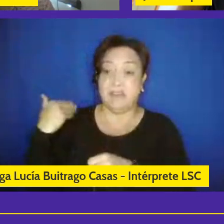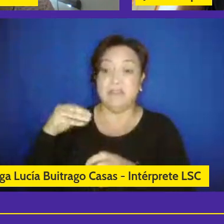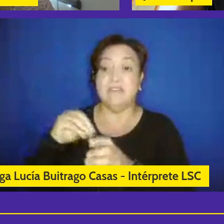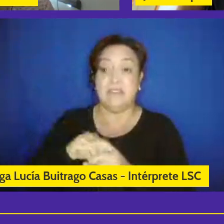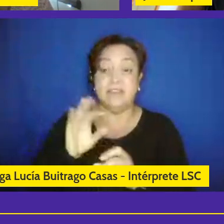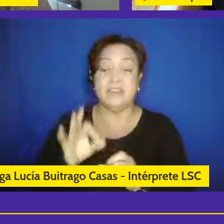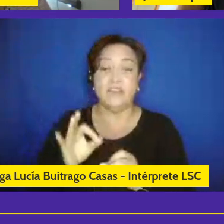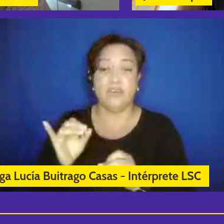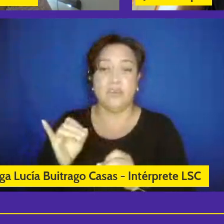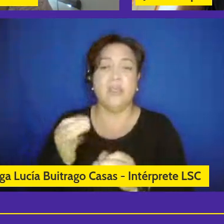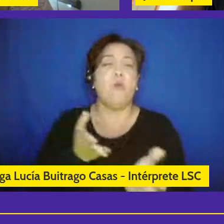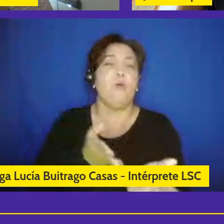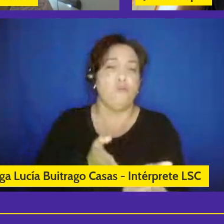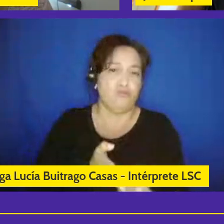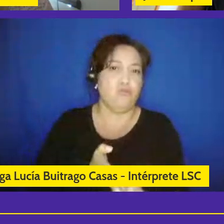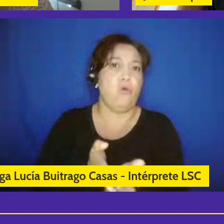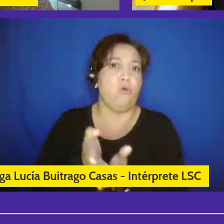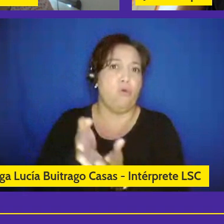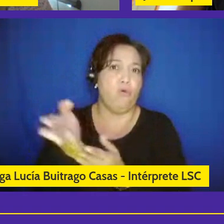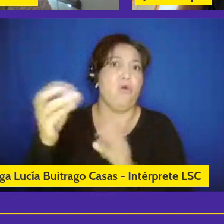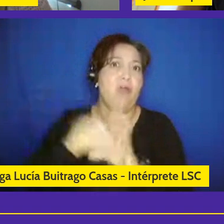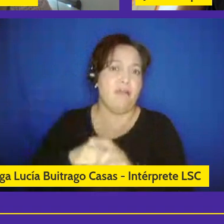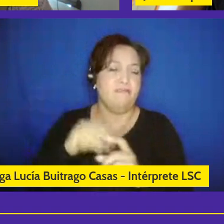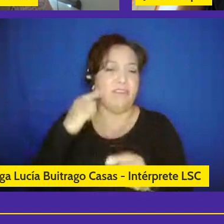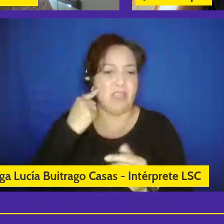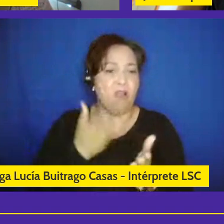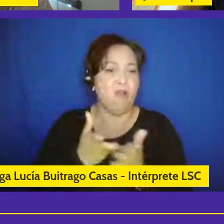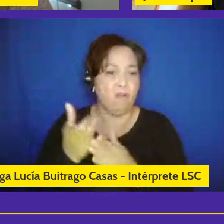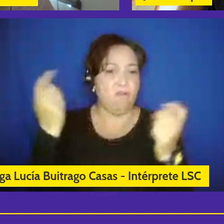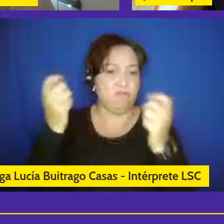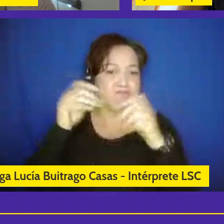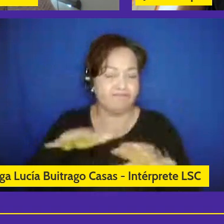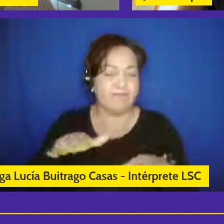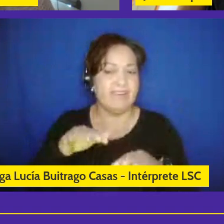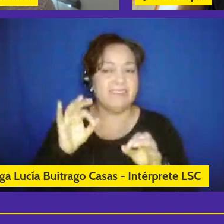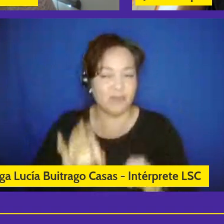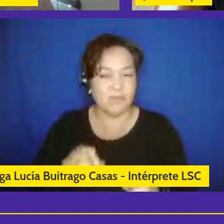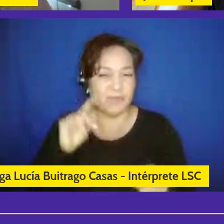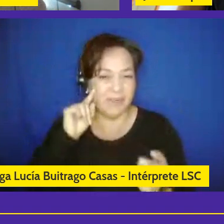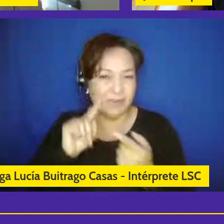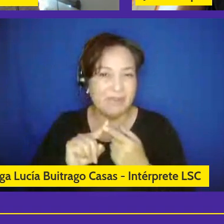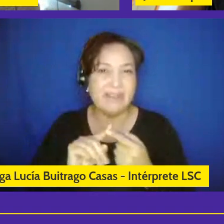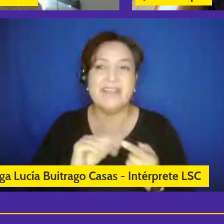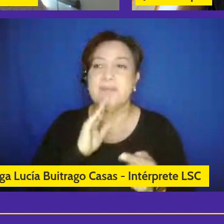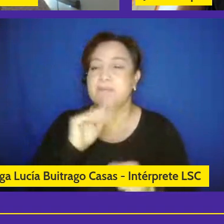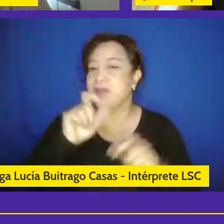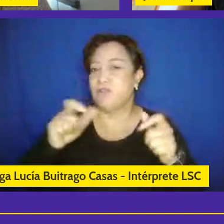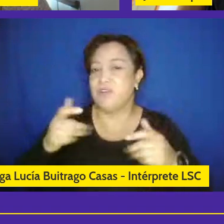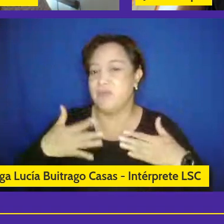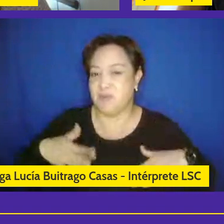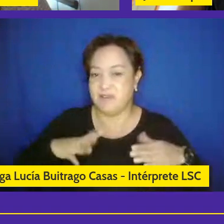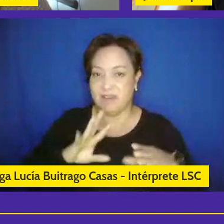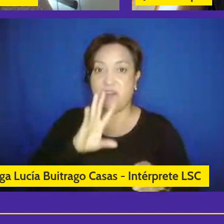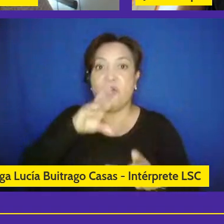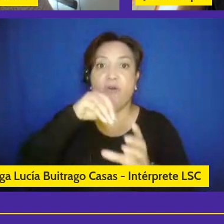todavía sigue andando eso. Yo creo que es el sueño de cualquier persona que se mete en